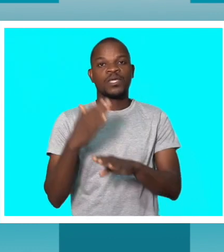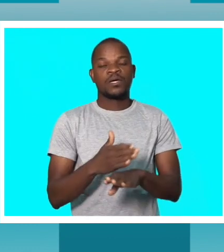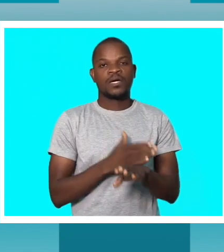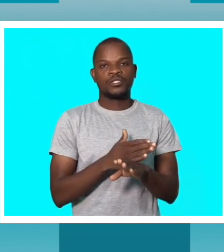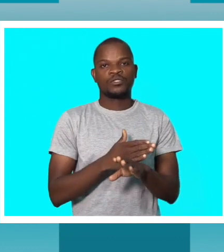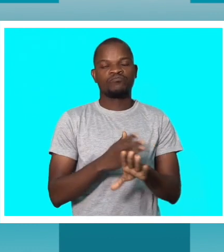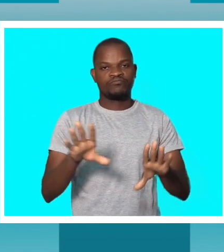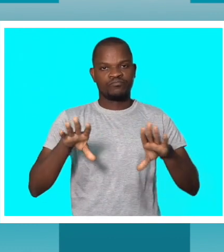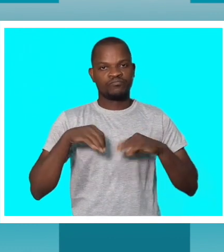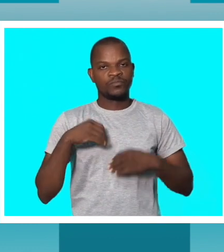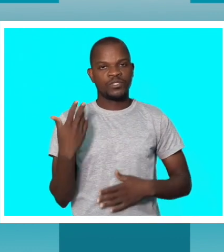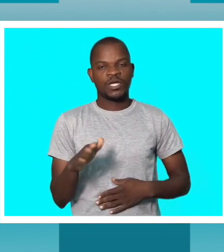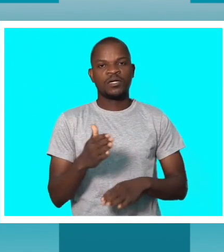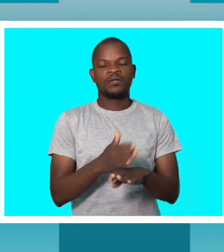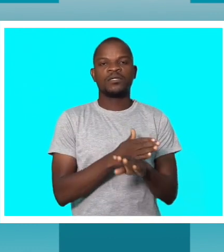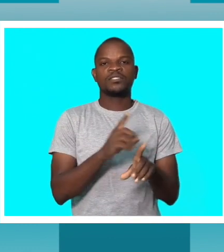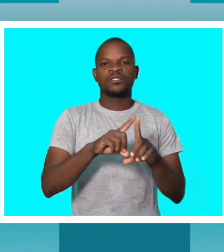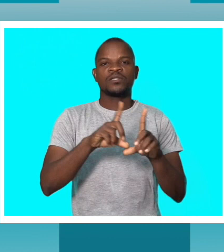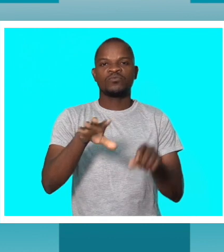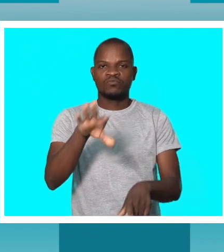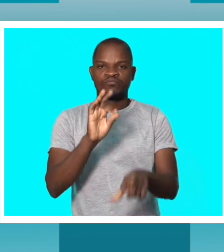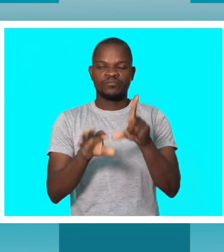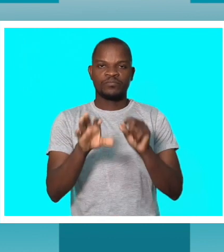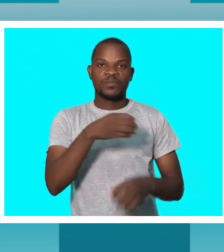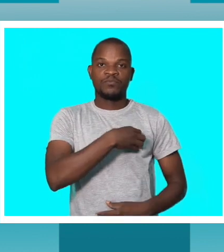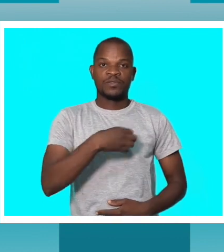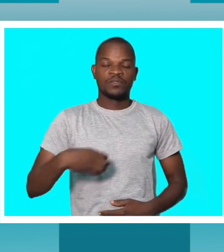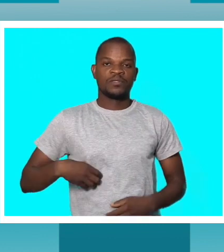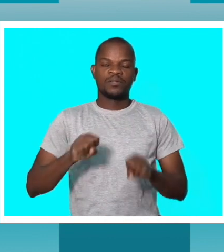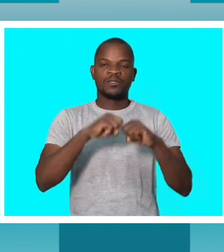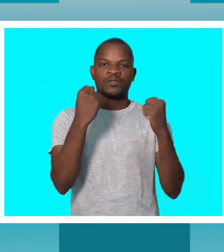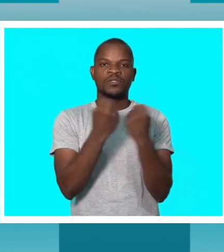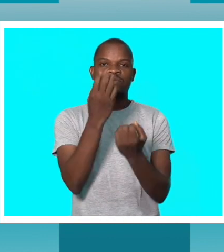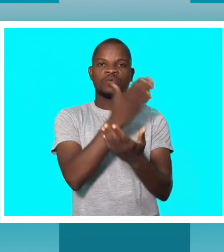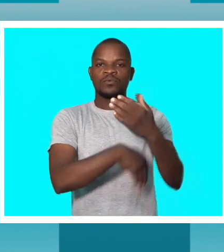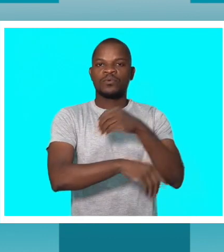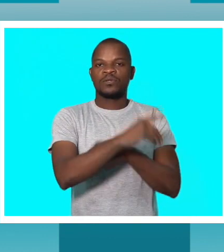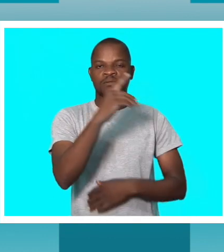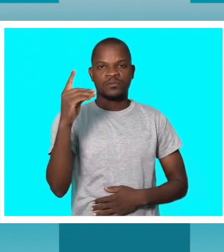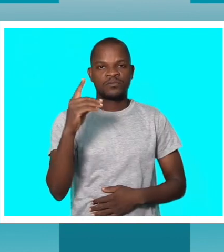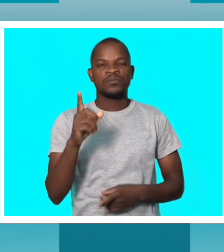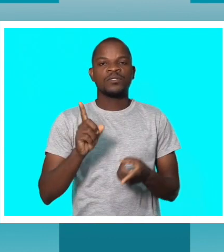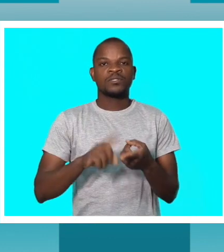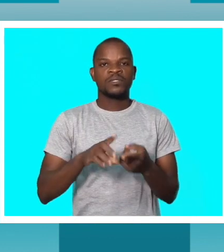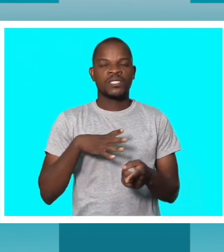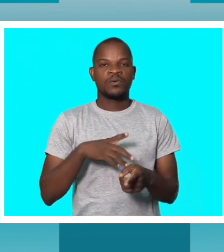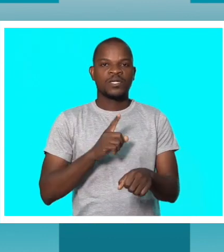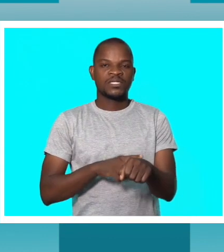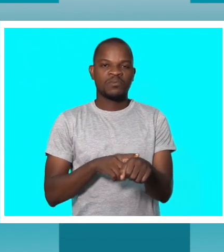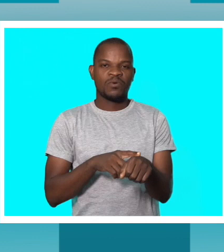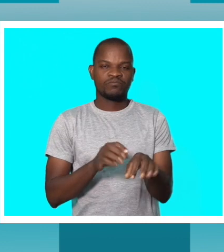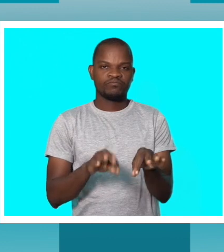assumimos quando fomos eleitos presidente da organização, há este período transitório.